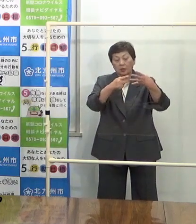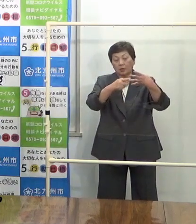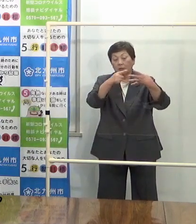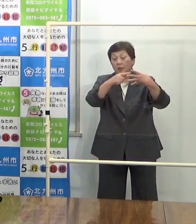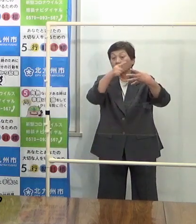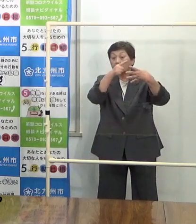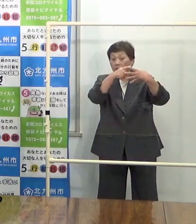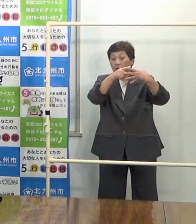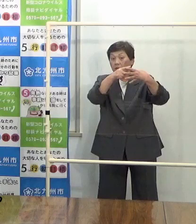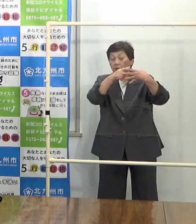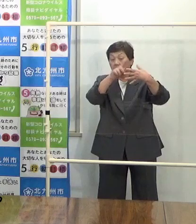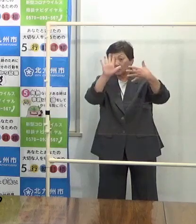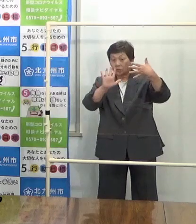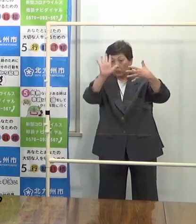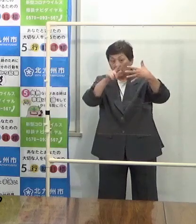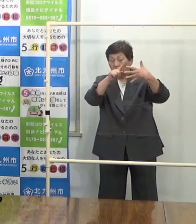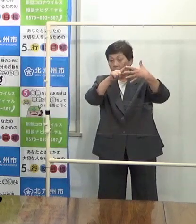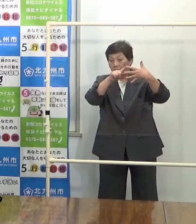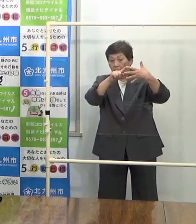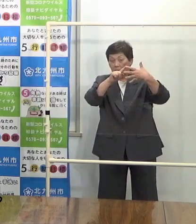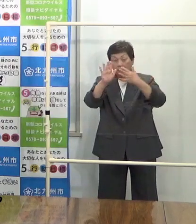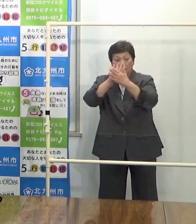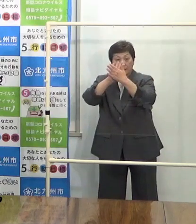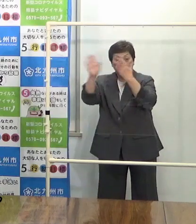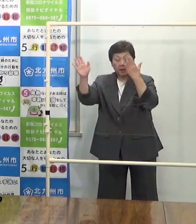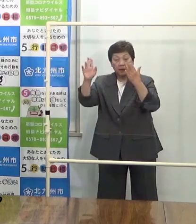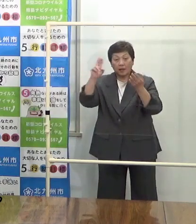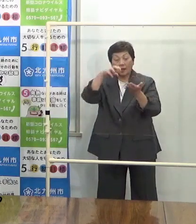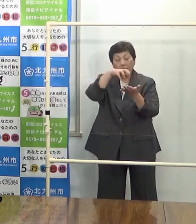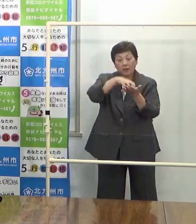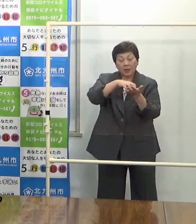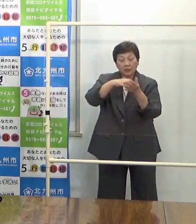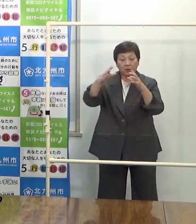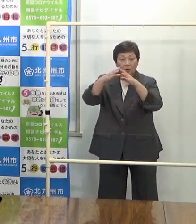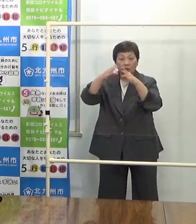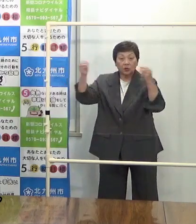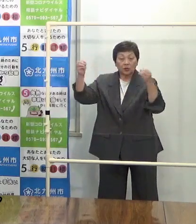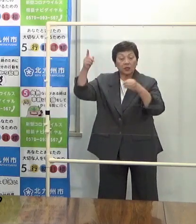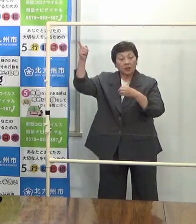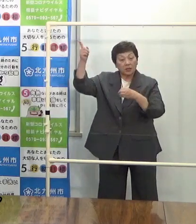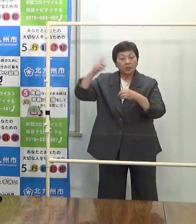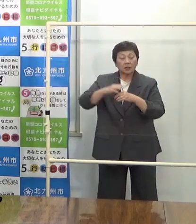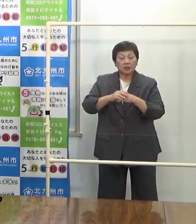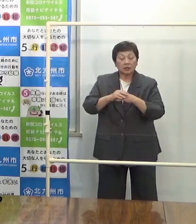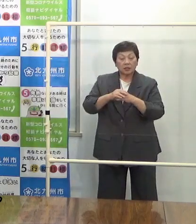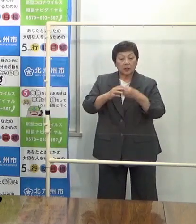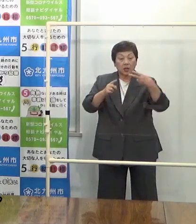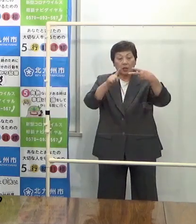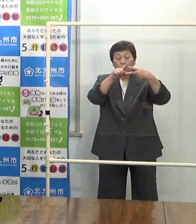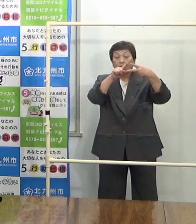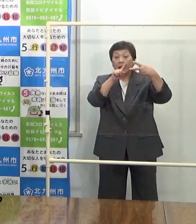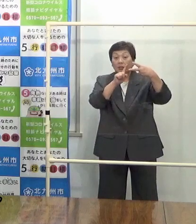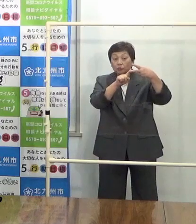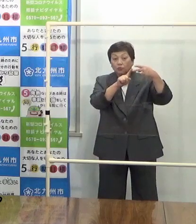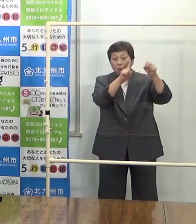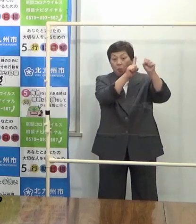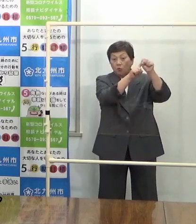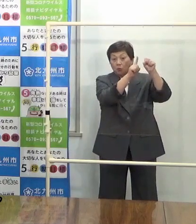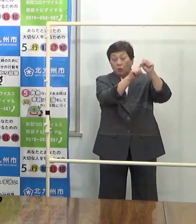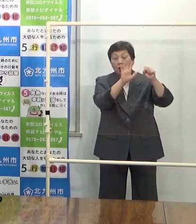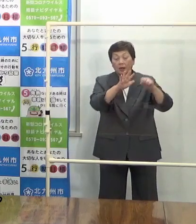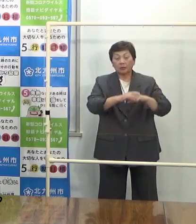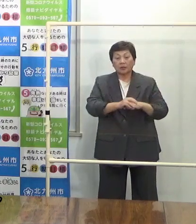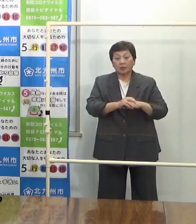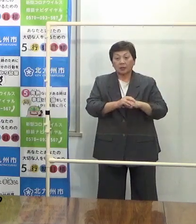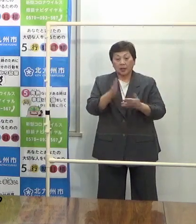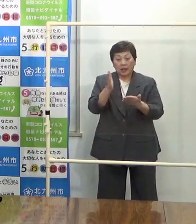況であります。県が設定をしております国に解除要請するための2つの目標で見ますと、判